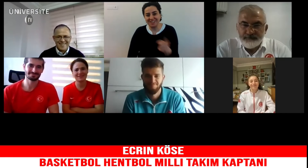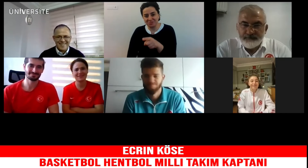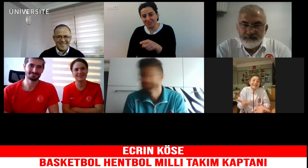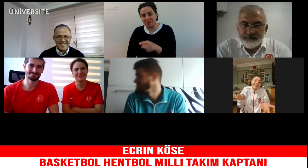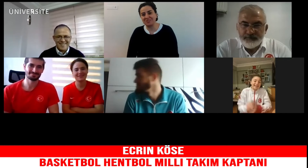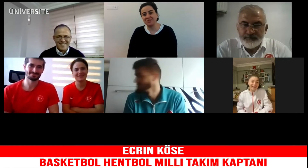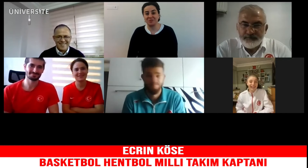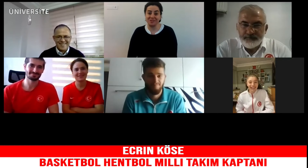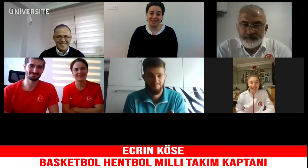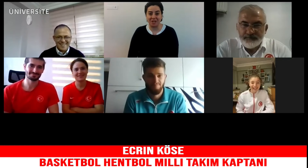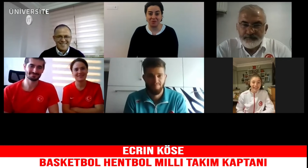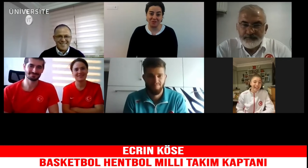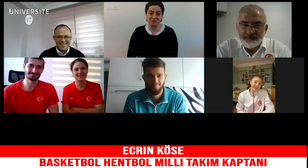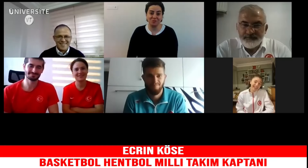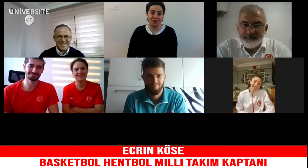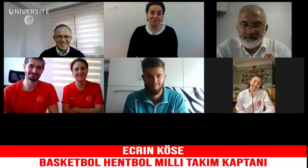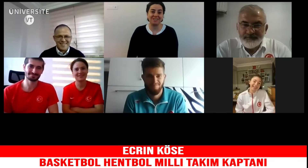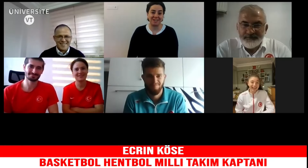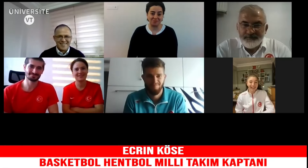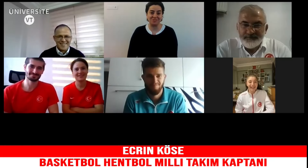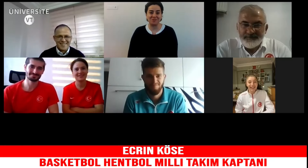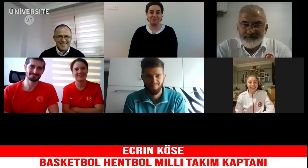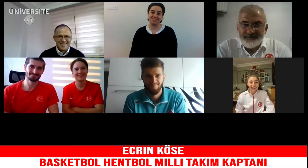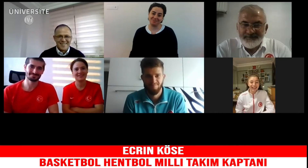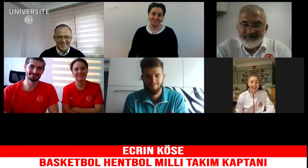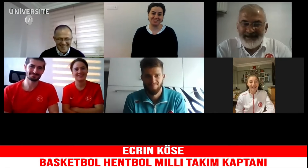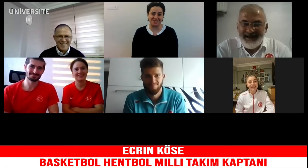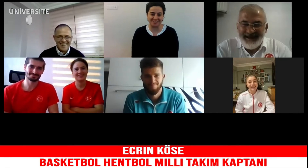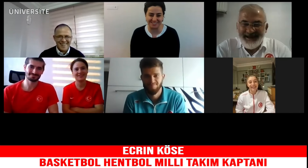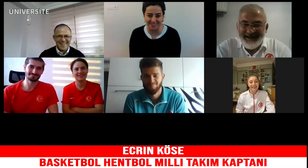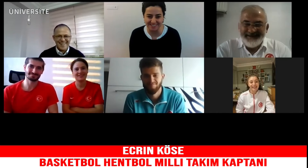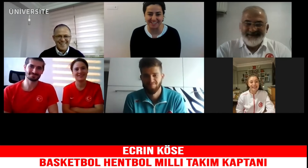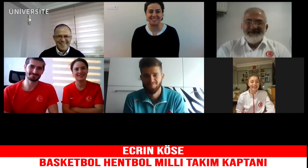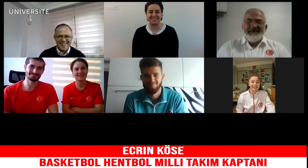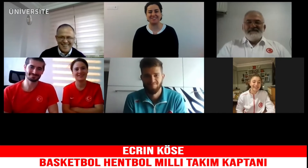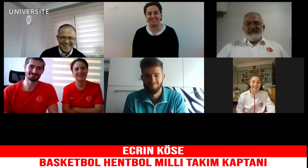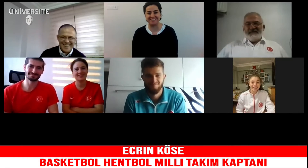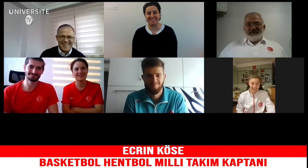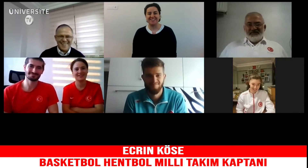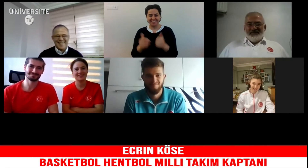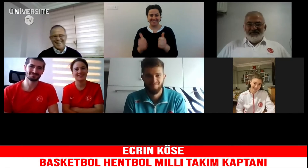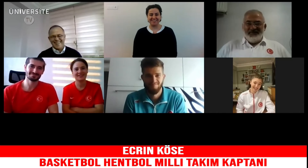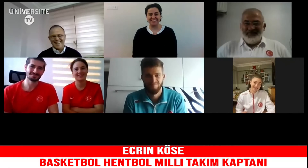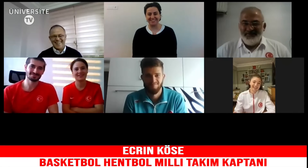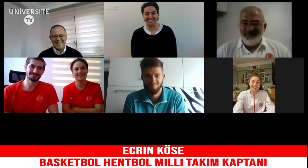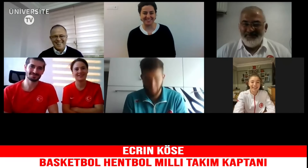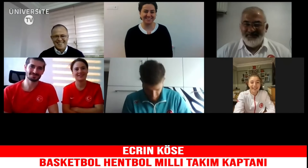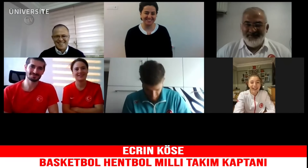Yasin de espri yaptı. O zaman sen de hemen mezun olup fabrikaya gelmesin. Fabrikamız canlı destek veriyor dedi.